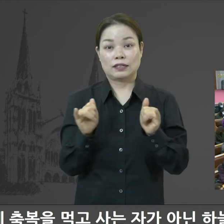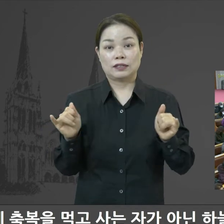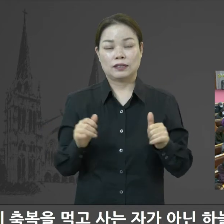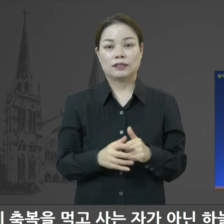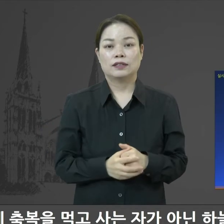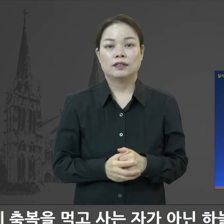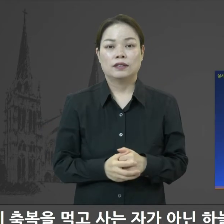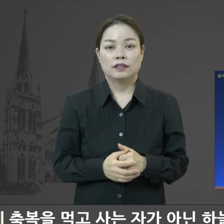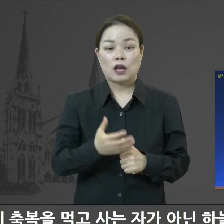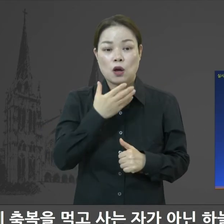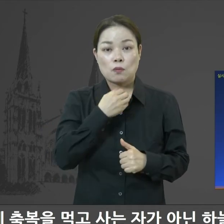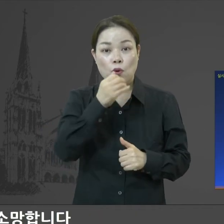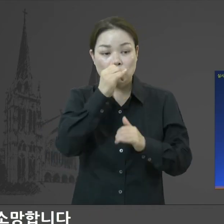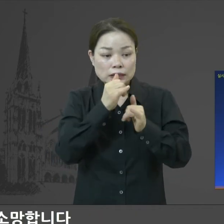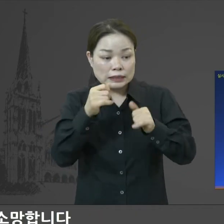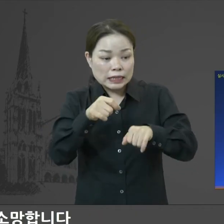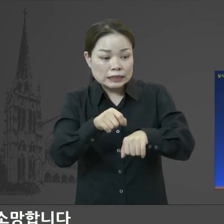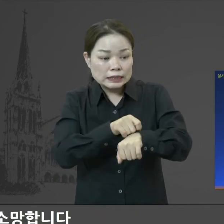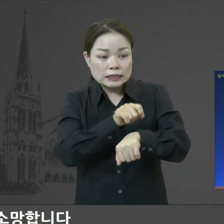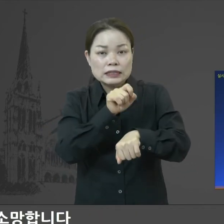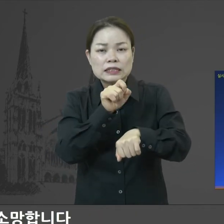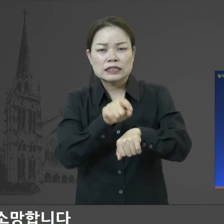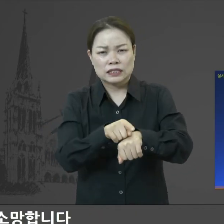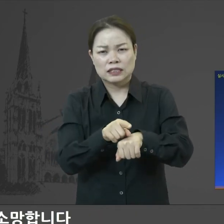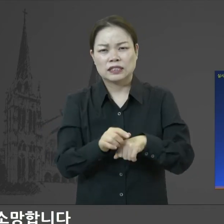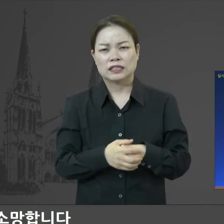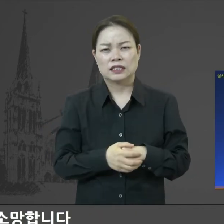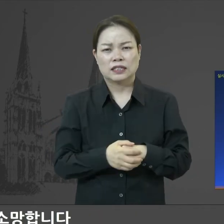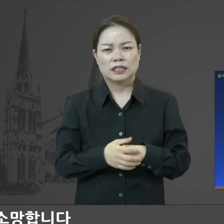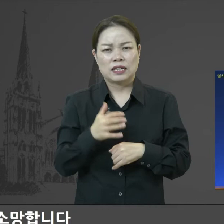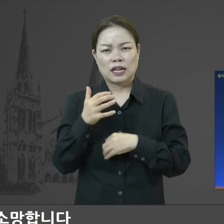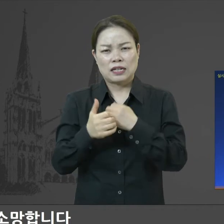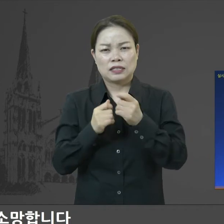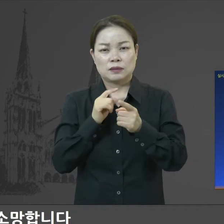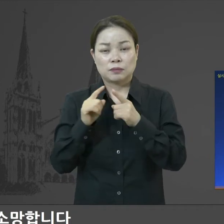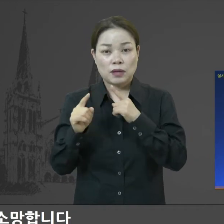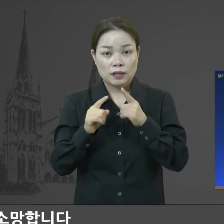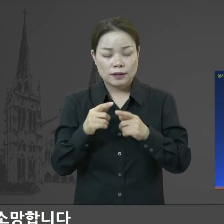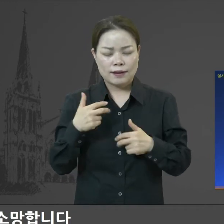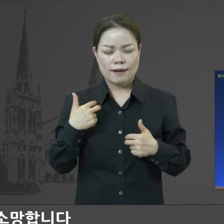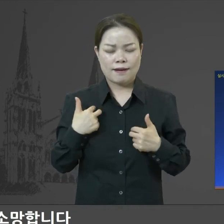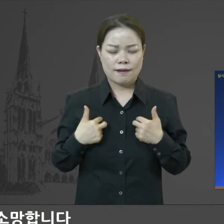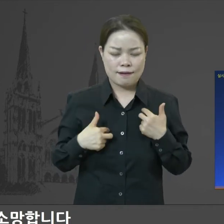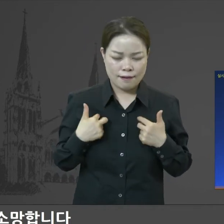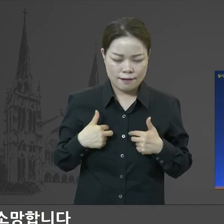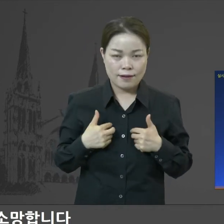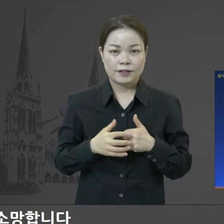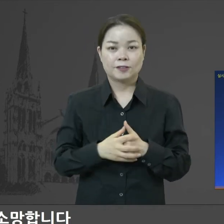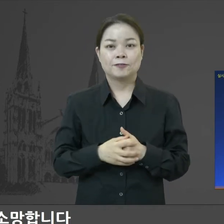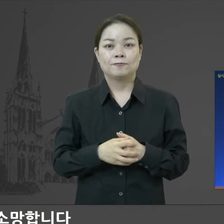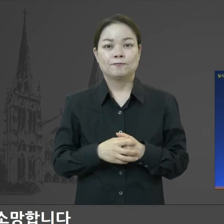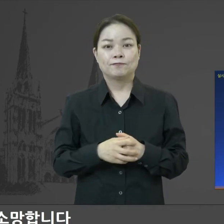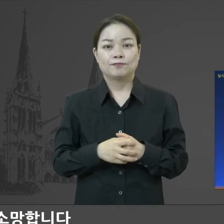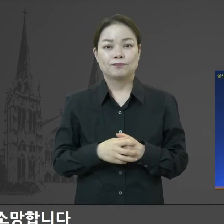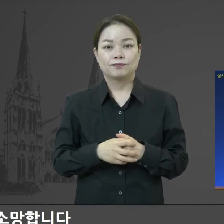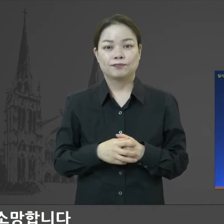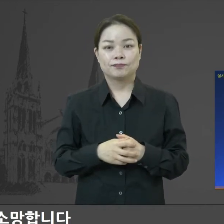묵상하는도다. 복 있는 자의 두 번째 특징은 무엇입니까? 하나님 말씀을 즐거워한다, 이렇게